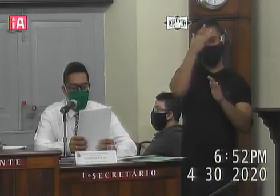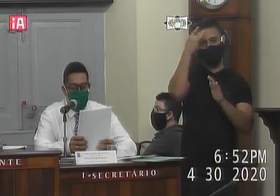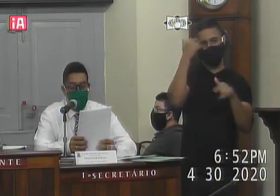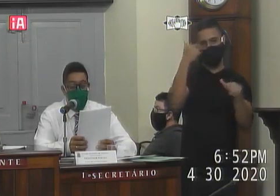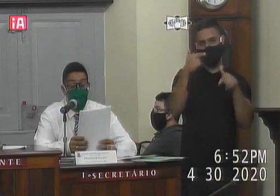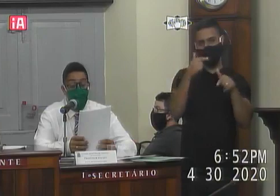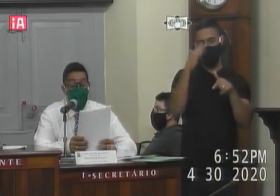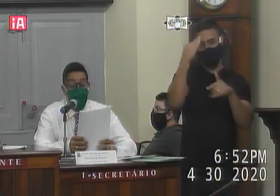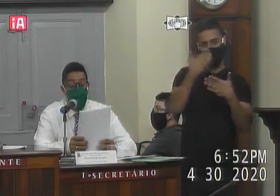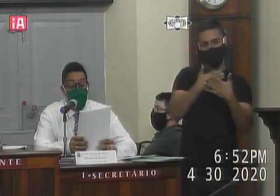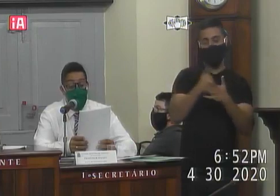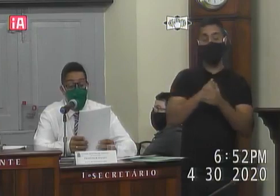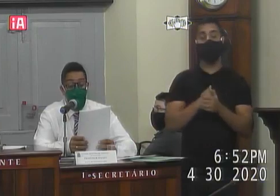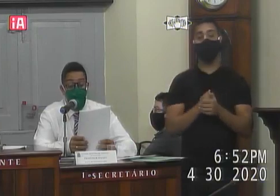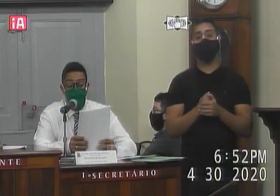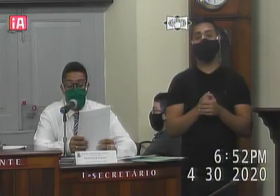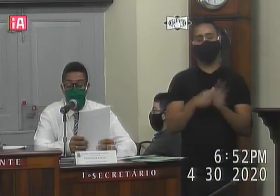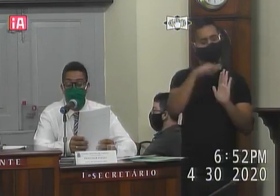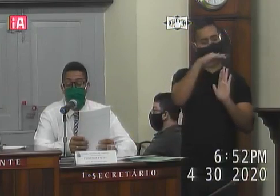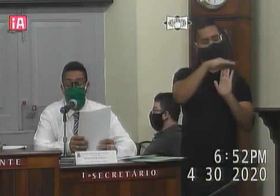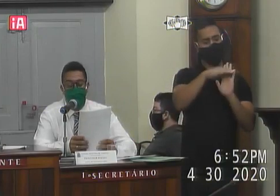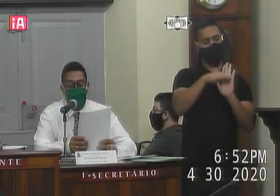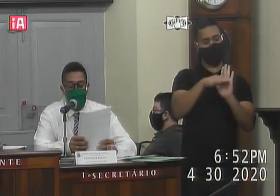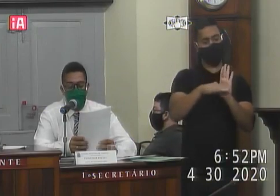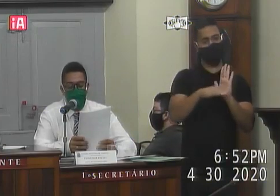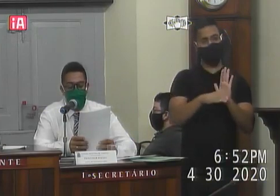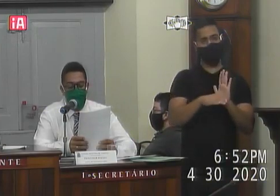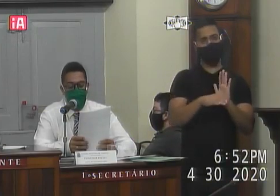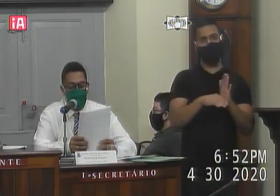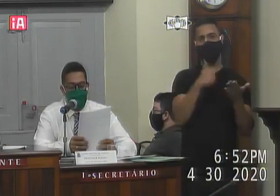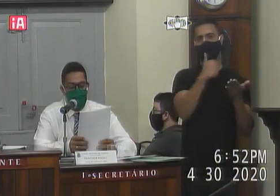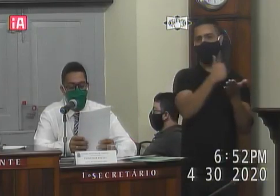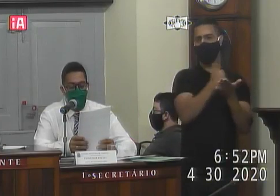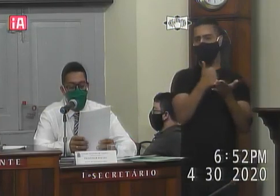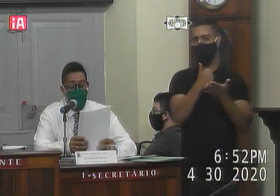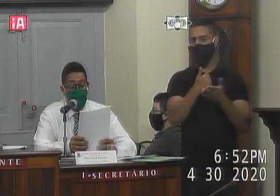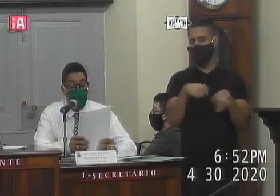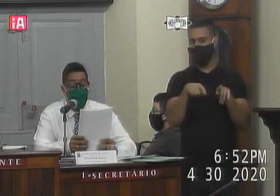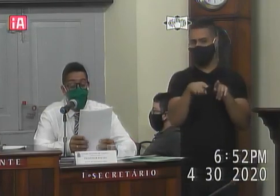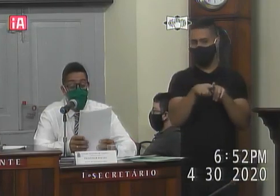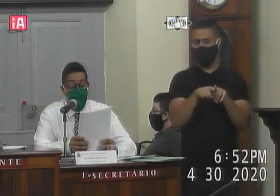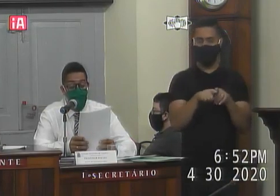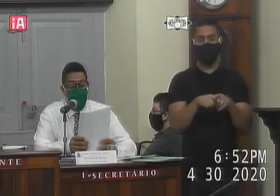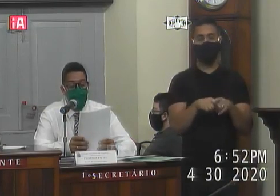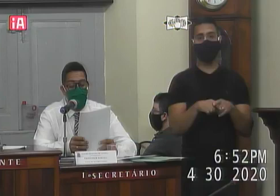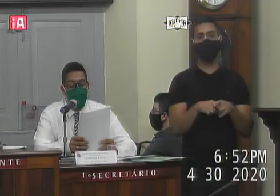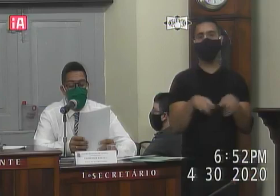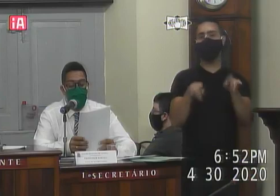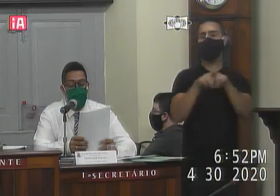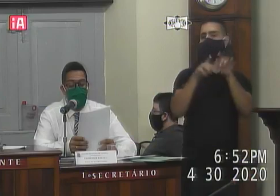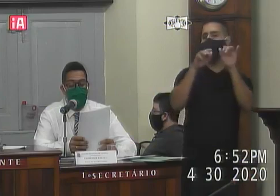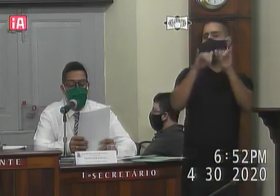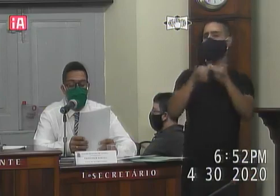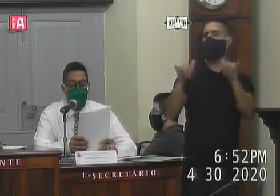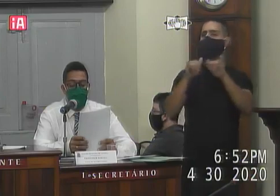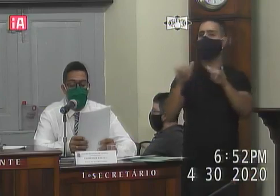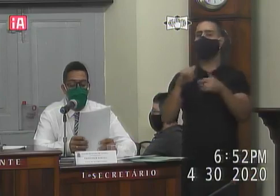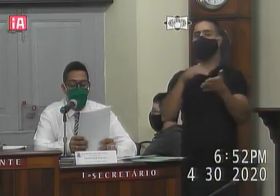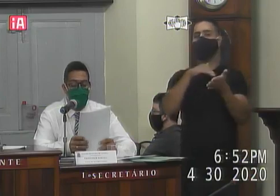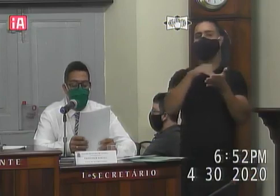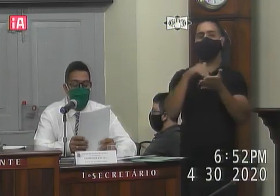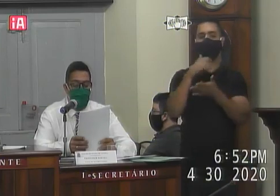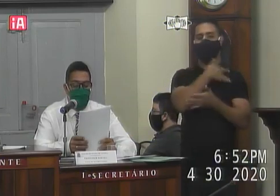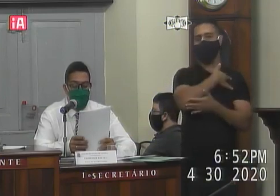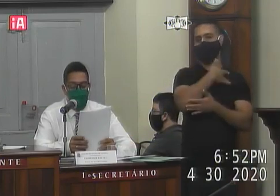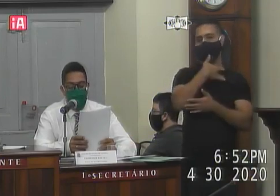de confiança, relação completa dos contratados pela administração pública, informação prestada pela Secretaria de